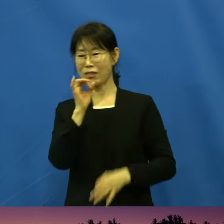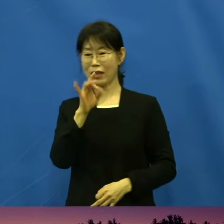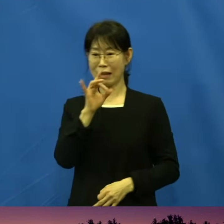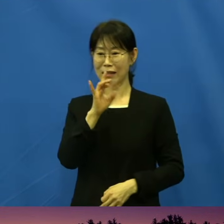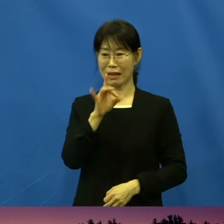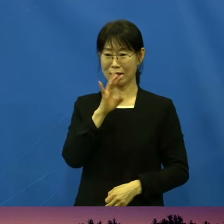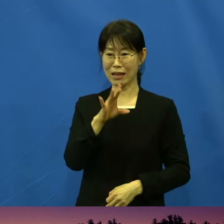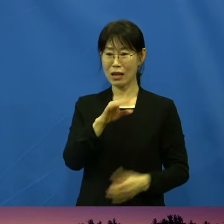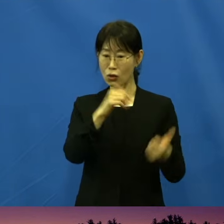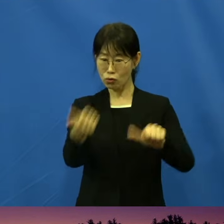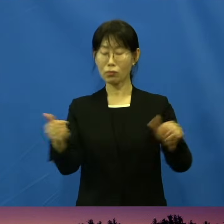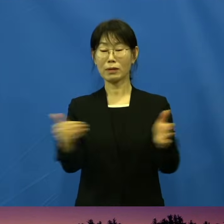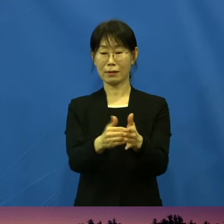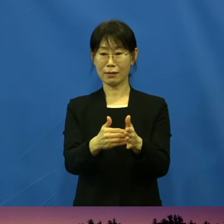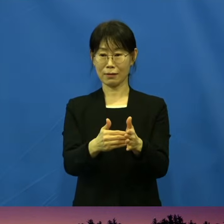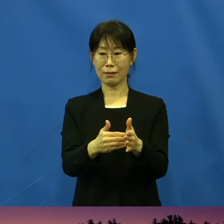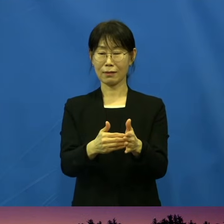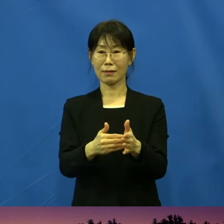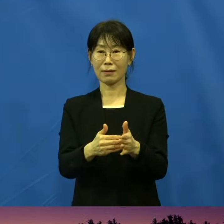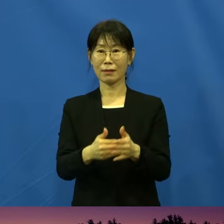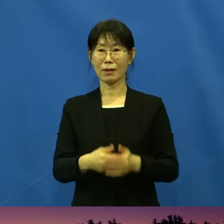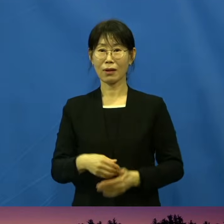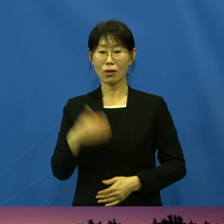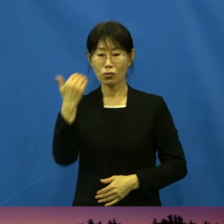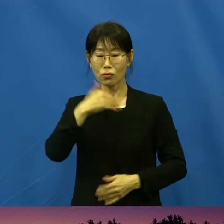어떤 애는 죽었다고 하는데 꿈틀거려요.